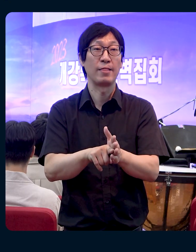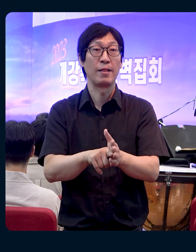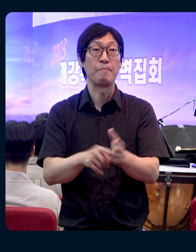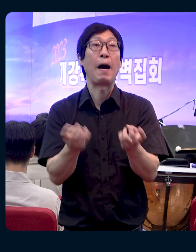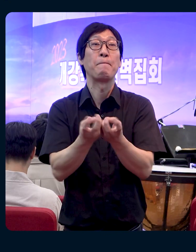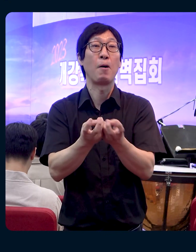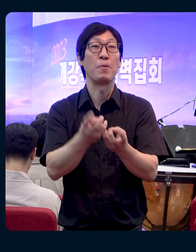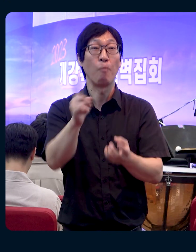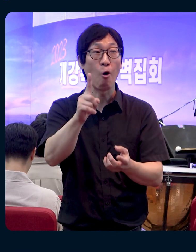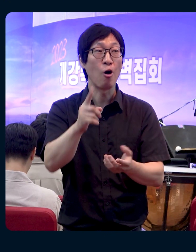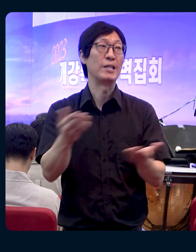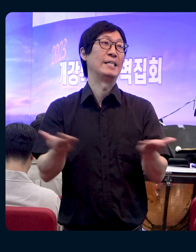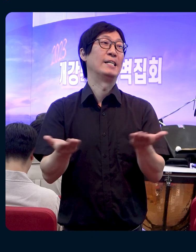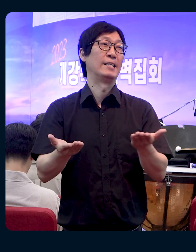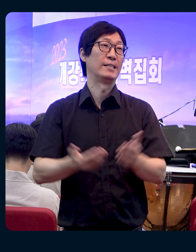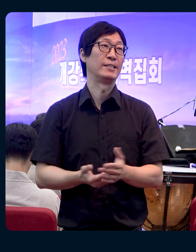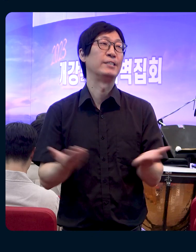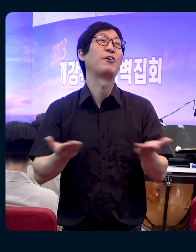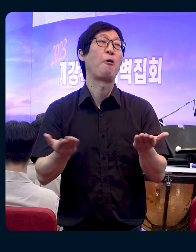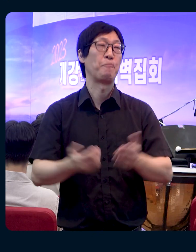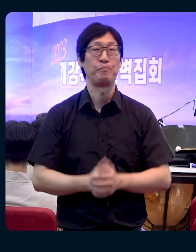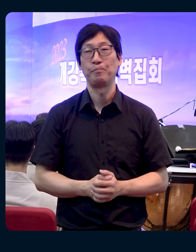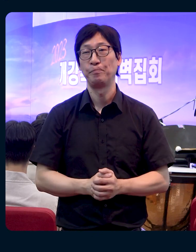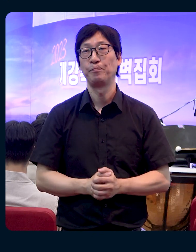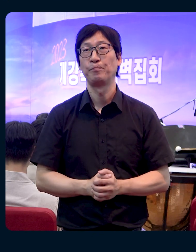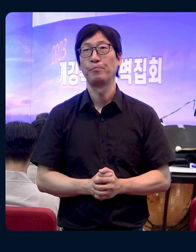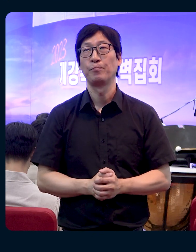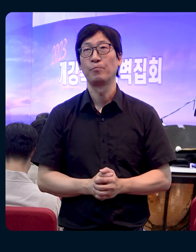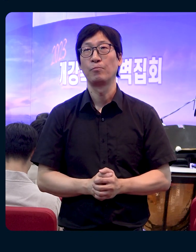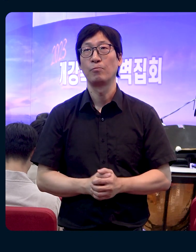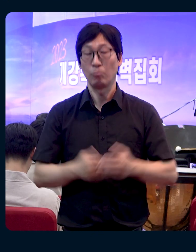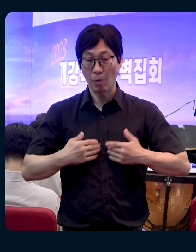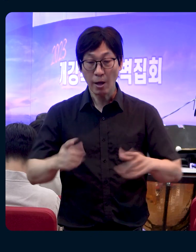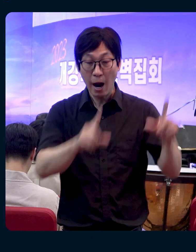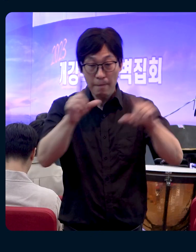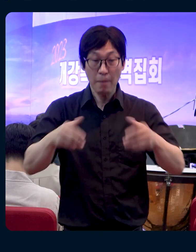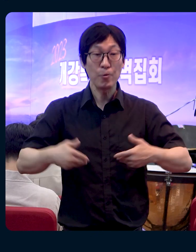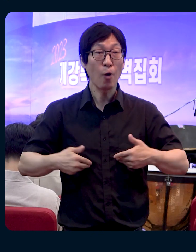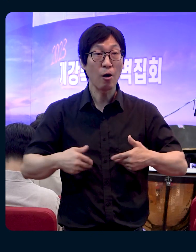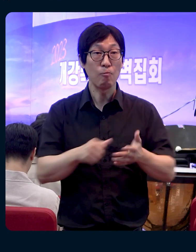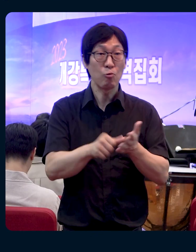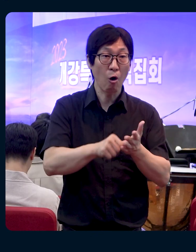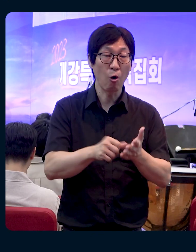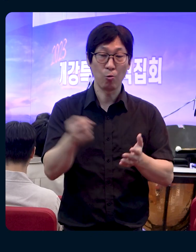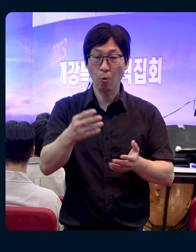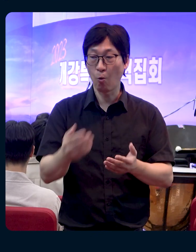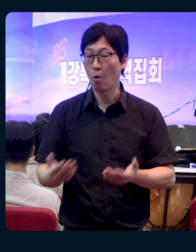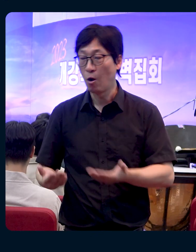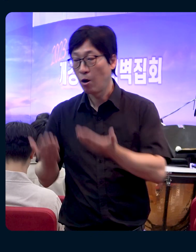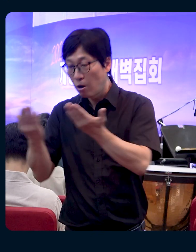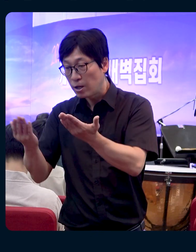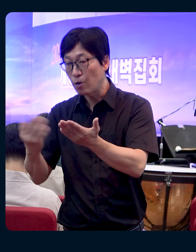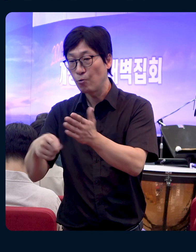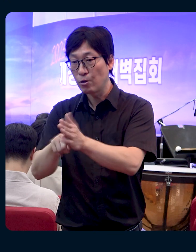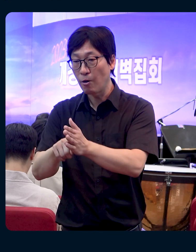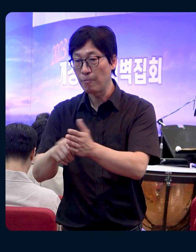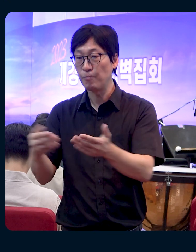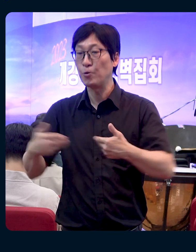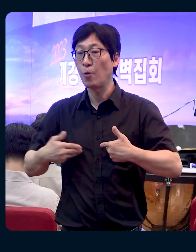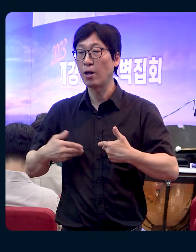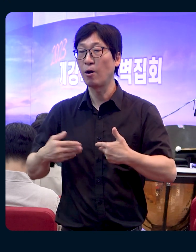직업은 뭐냐, 생활에 필요한 그 물질, 그리고 봉사를 위해 필요한 물질을 얻는